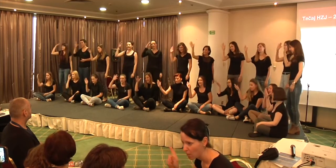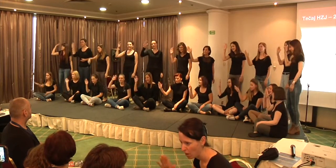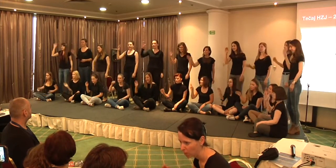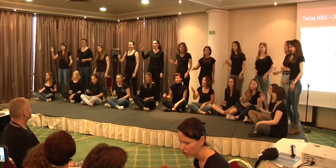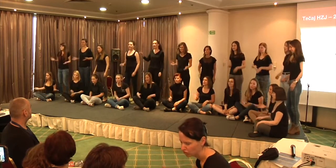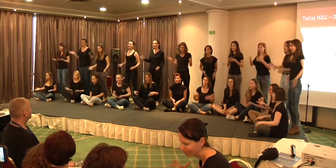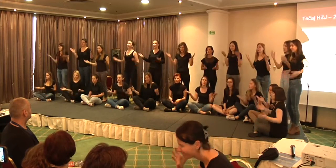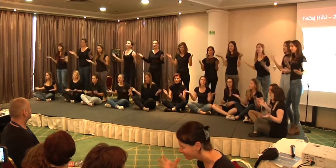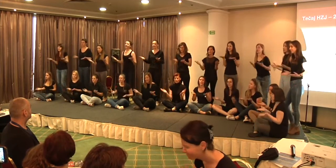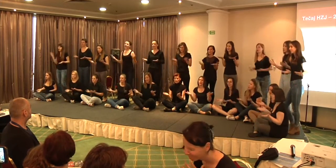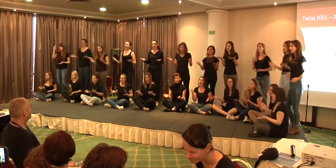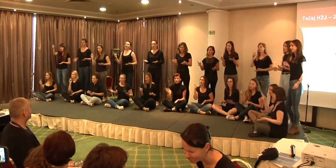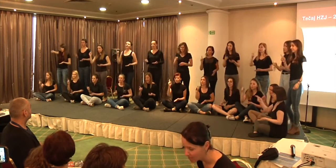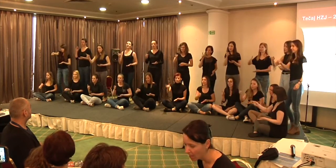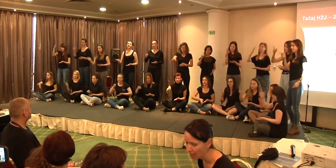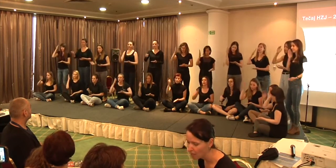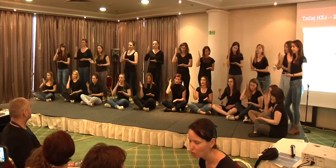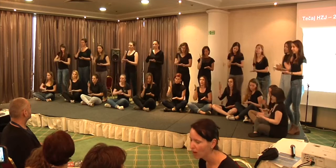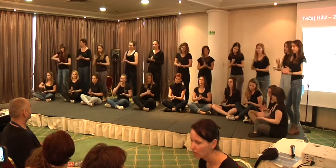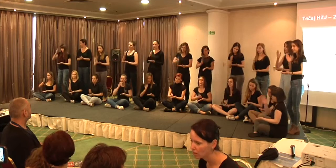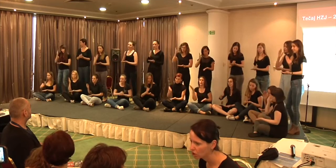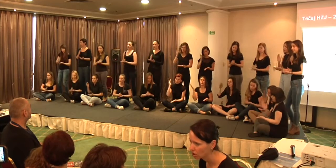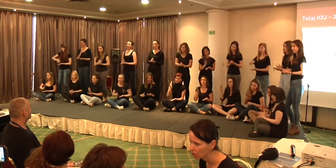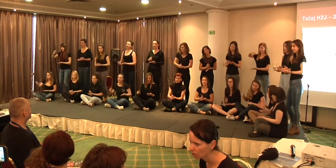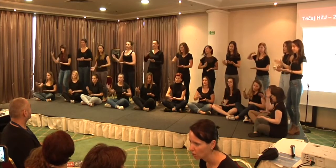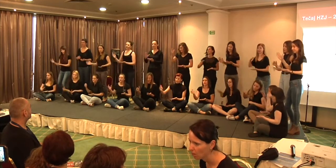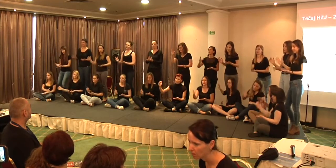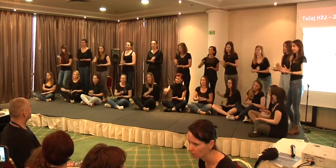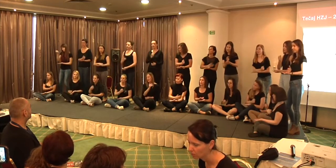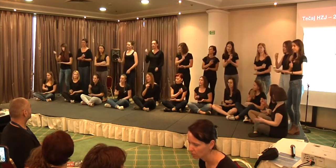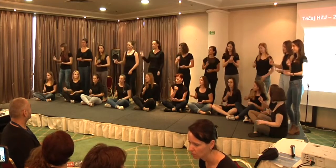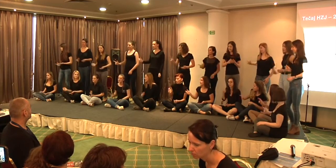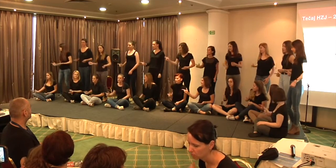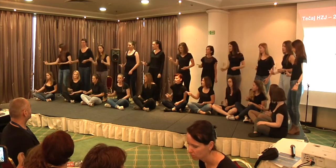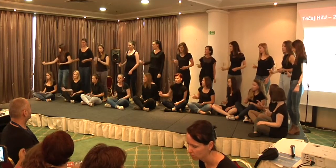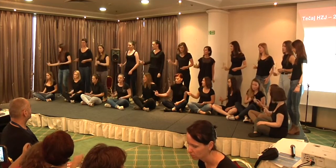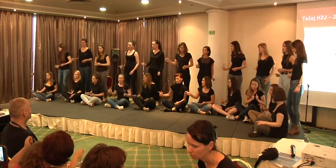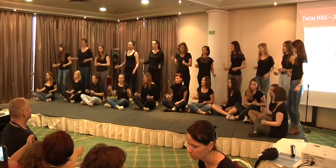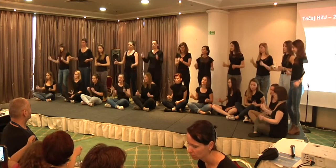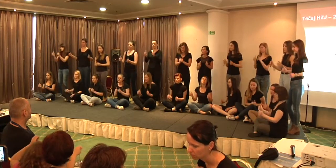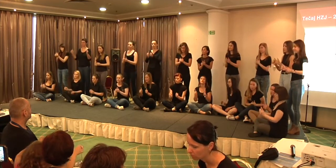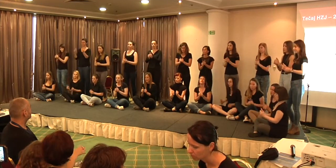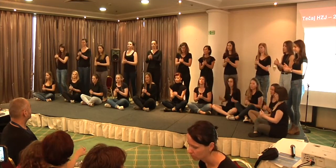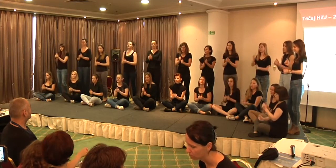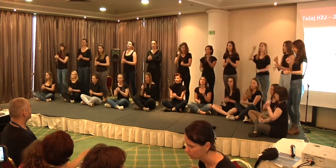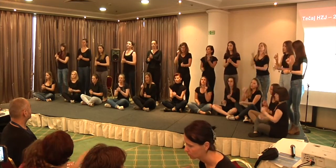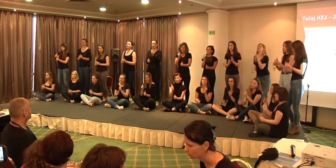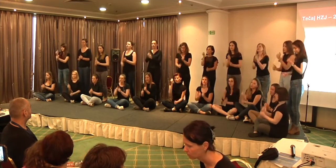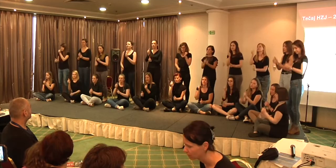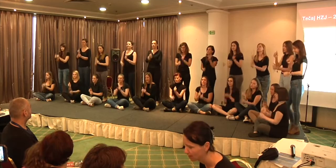Ne znam kako uvijek postigneš da s tobom